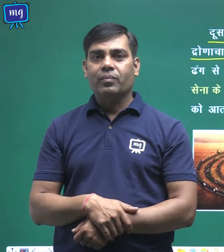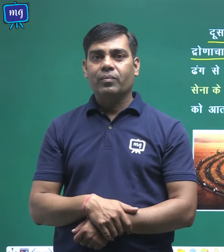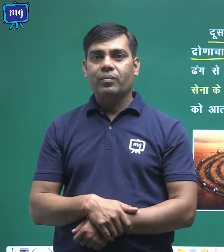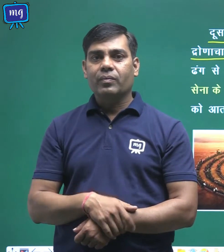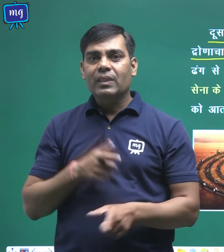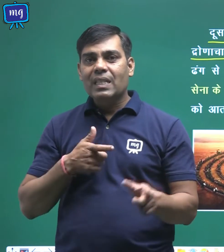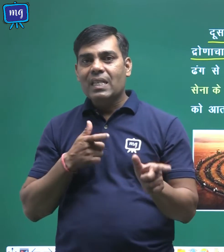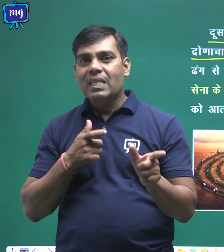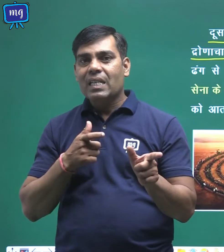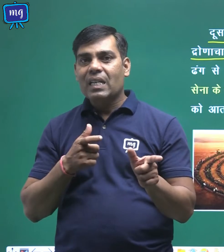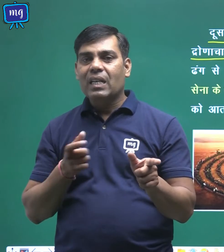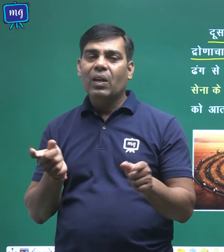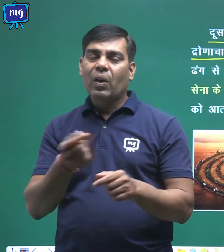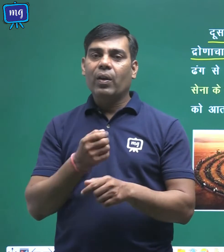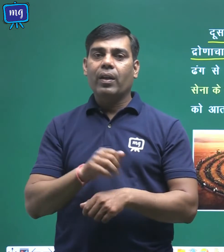सेना के